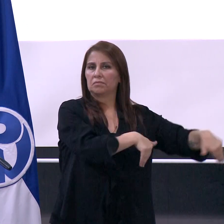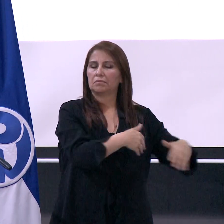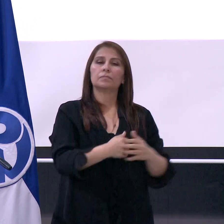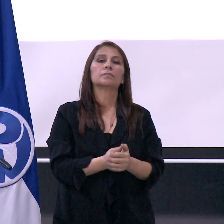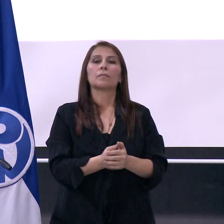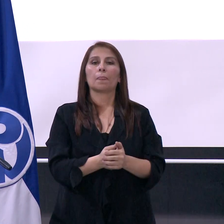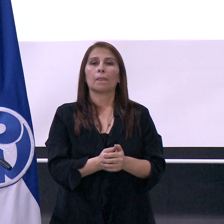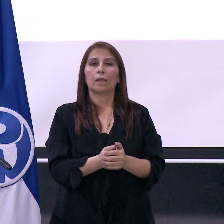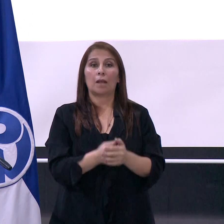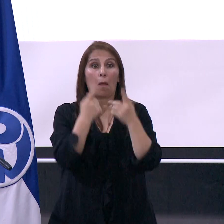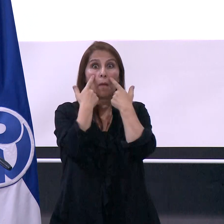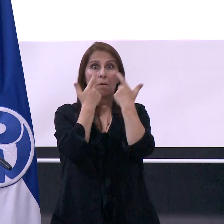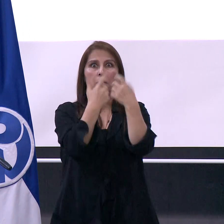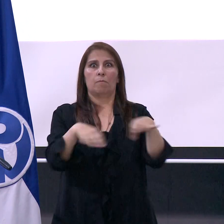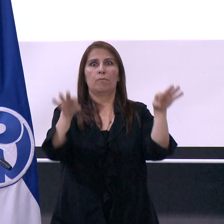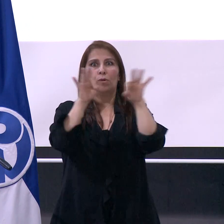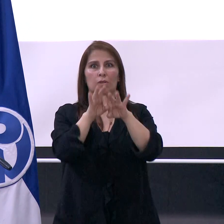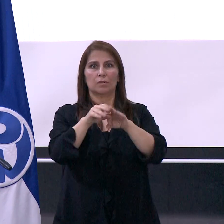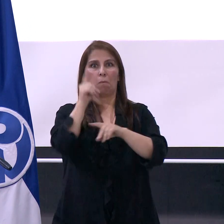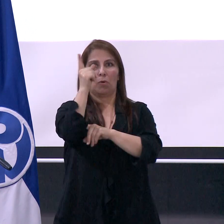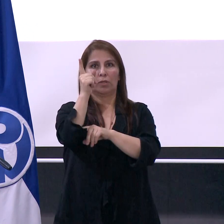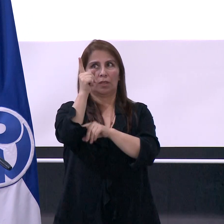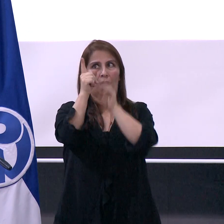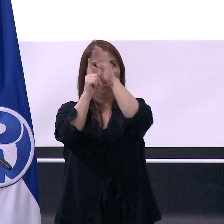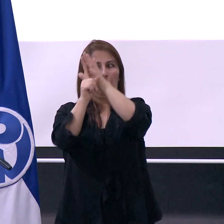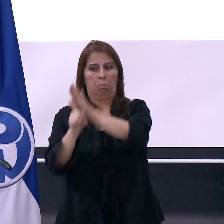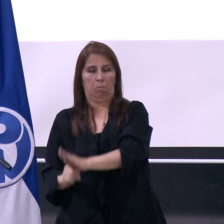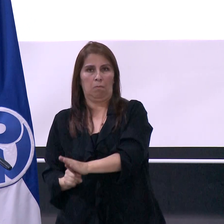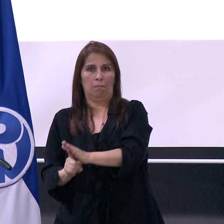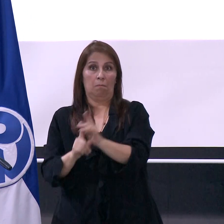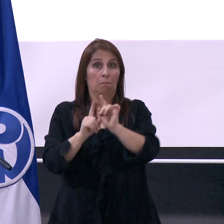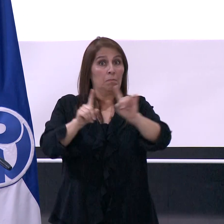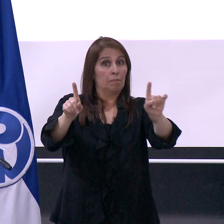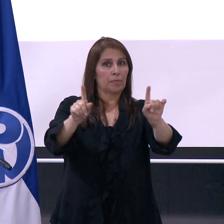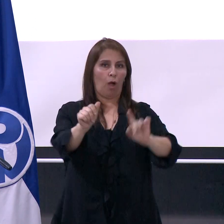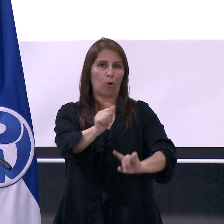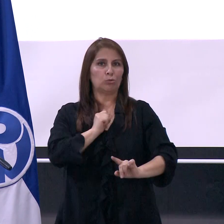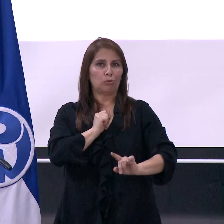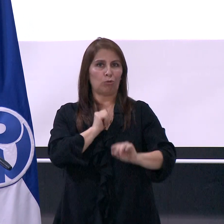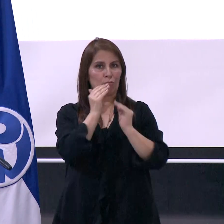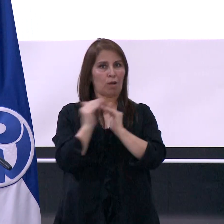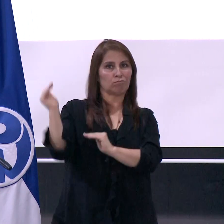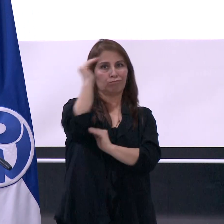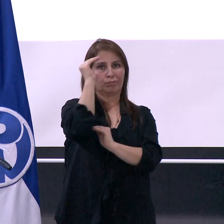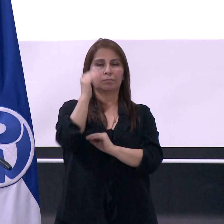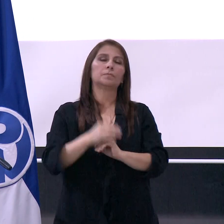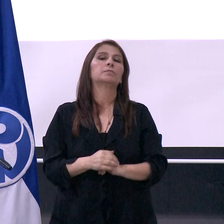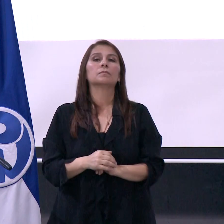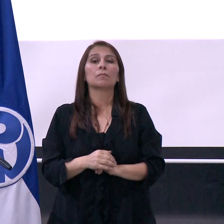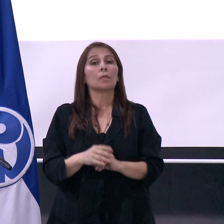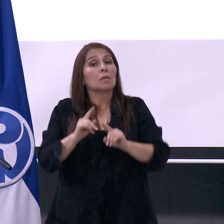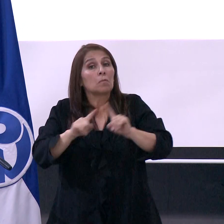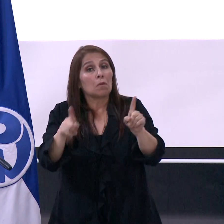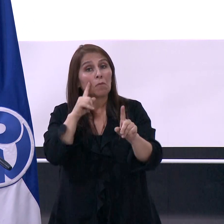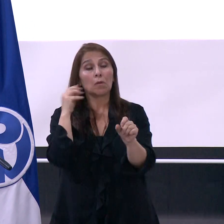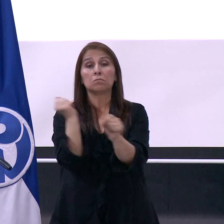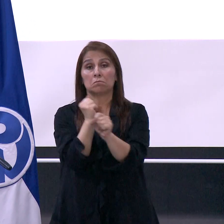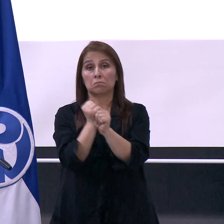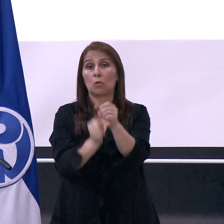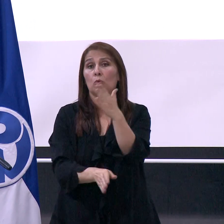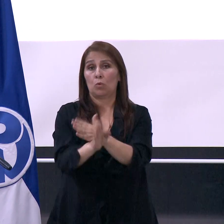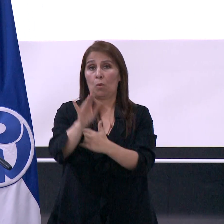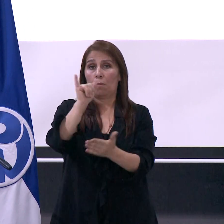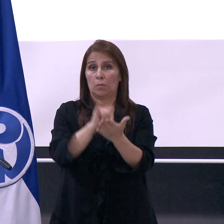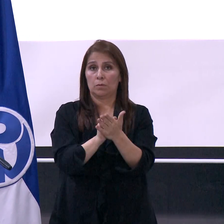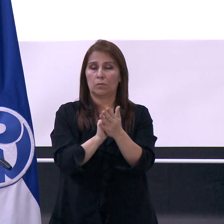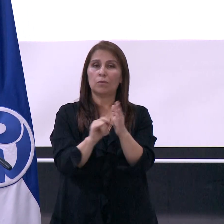relevancia política gana autonomía a pesar de todo la estructura orgánica siguió siendo la misma de la ley 80